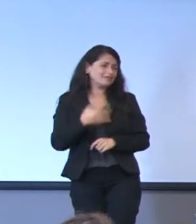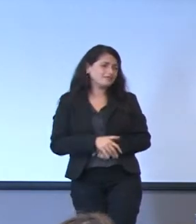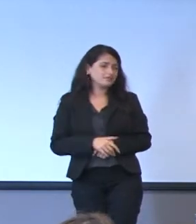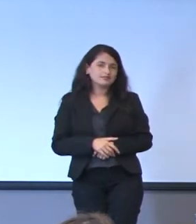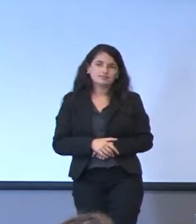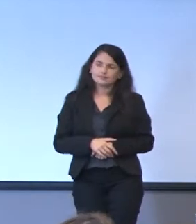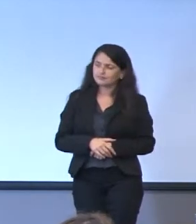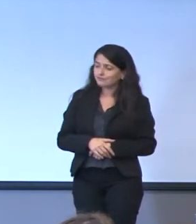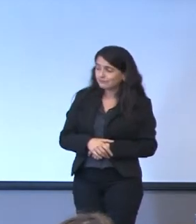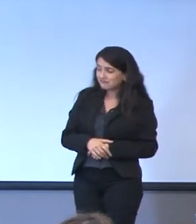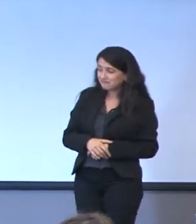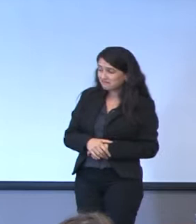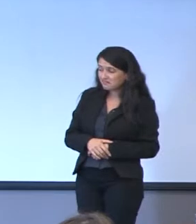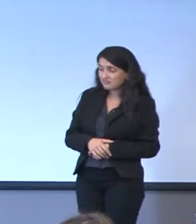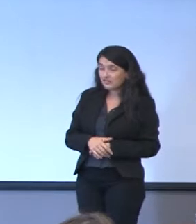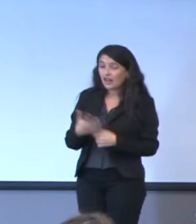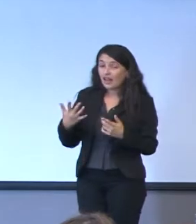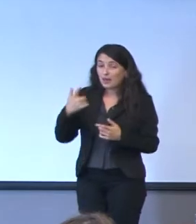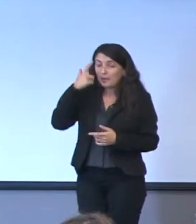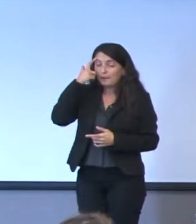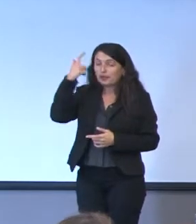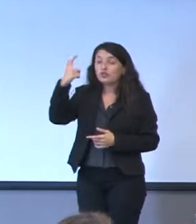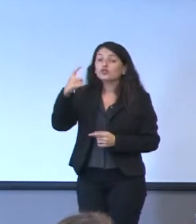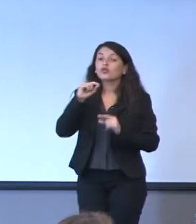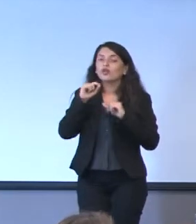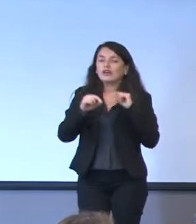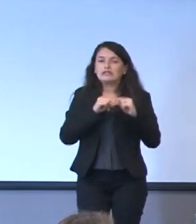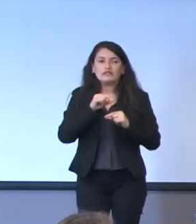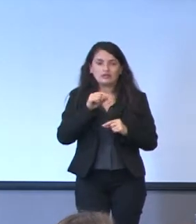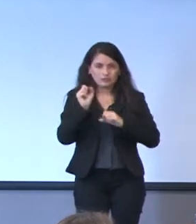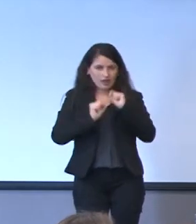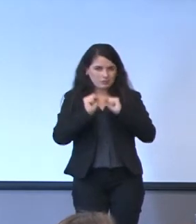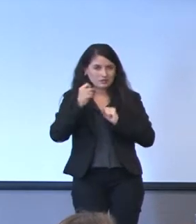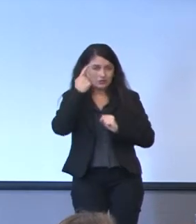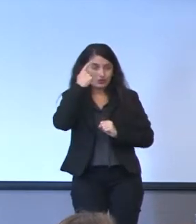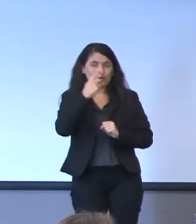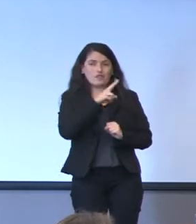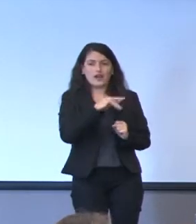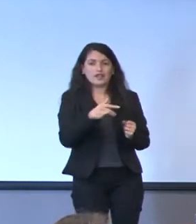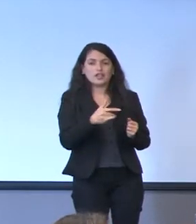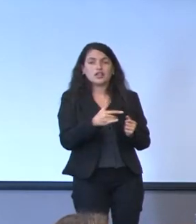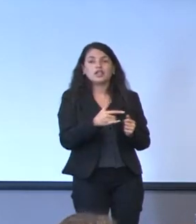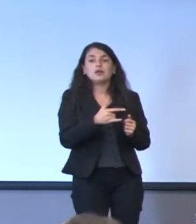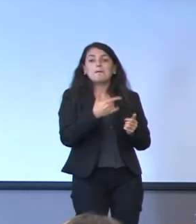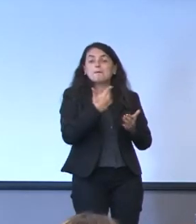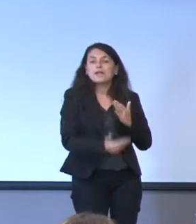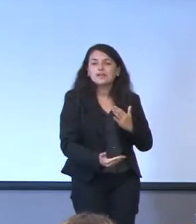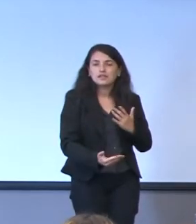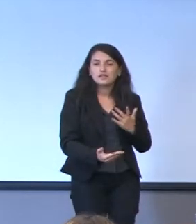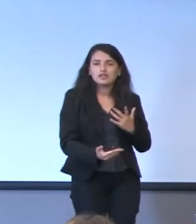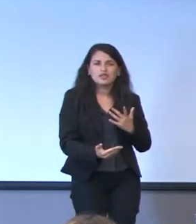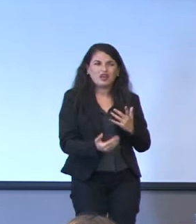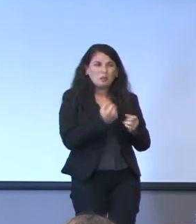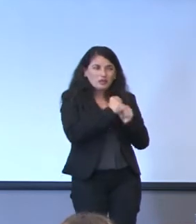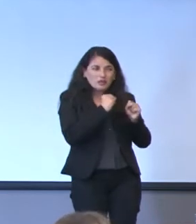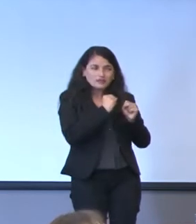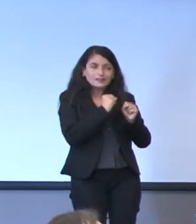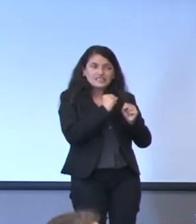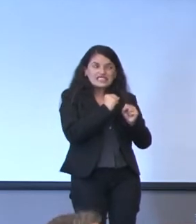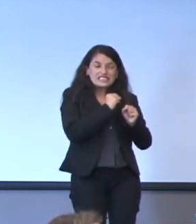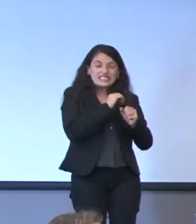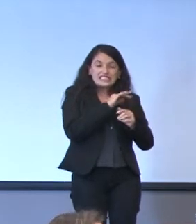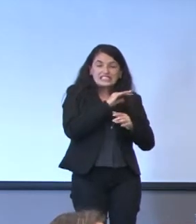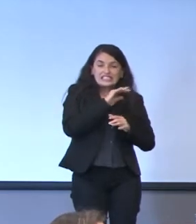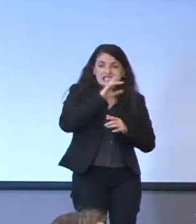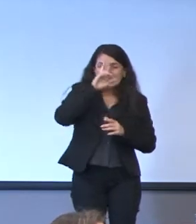eles perceberam que perderiam o governo americano como cliente, o discurso mudou, começaram a falar, não é tão impossível assim, a gente está